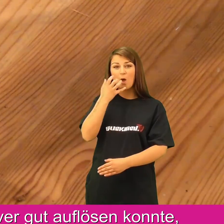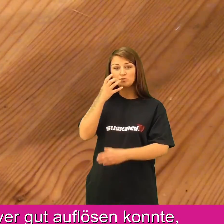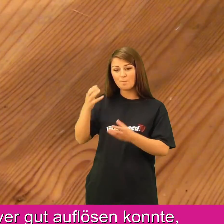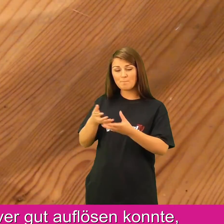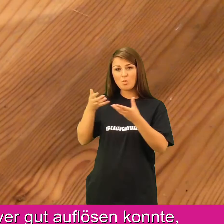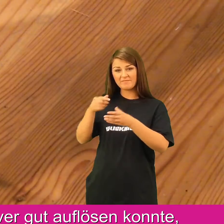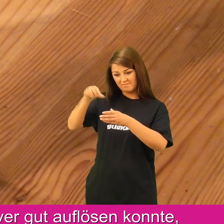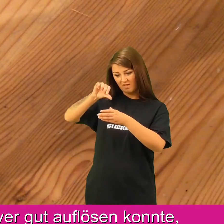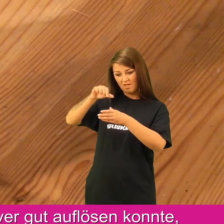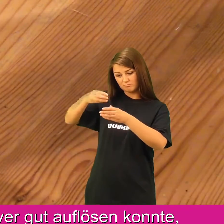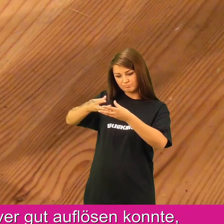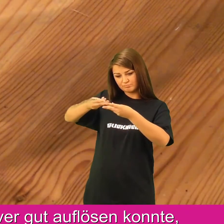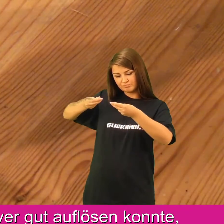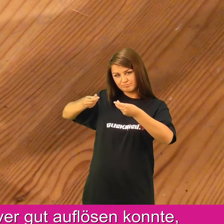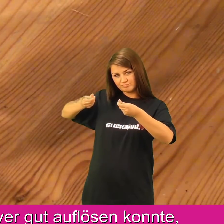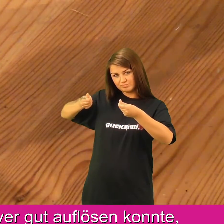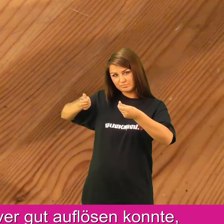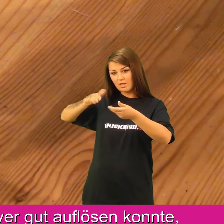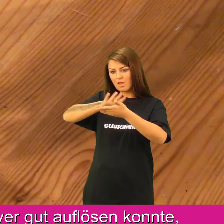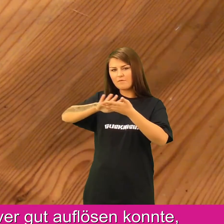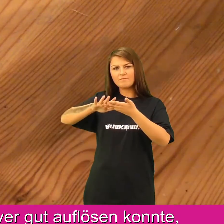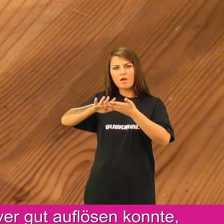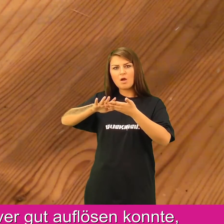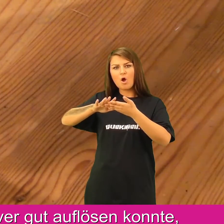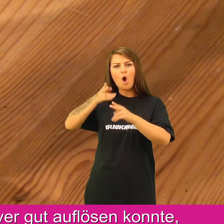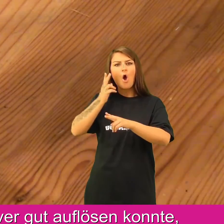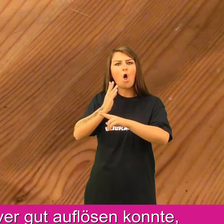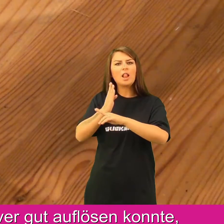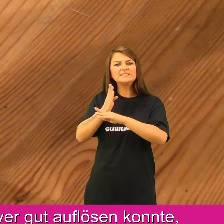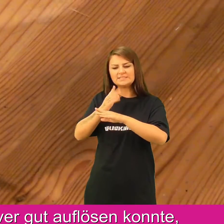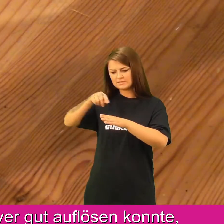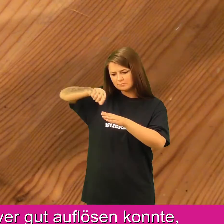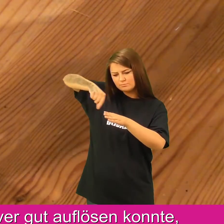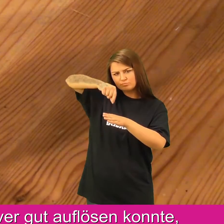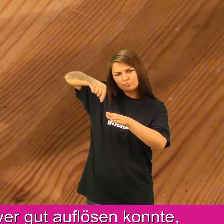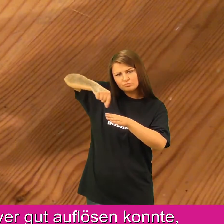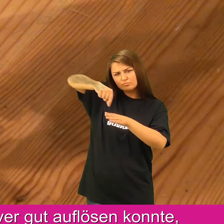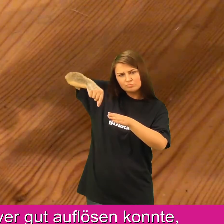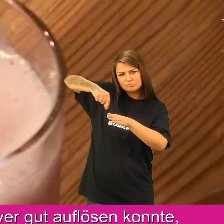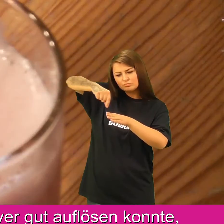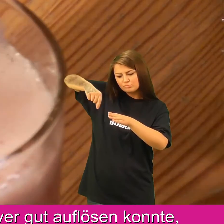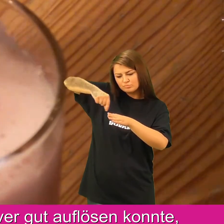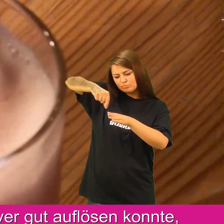Damit sich das Brausepulver gut auflösen konnte, rührte er es mit einem Holzstäbchen um.